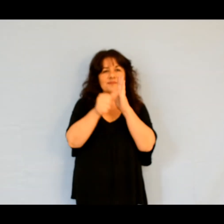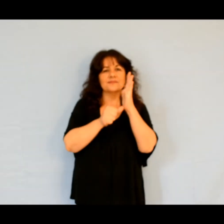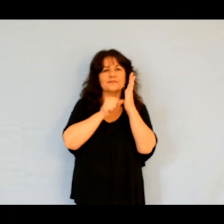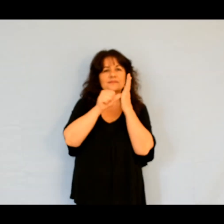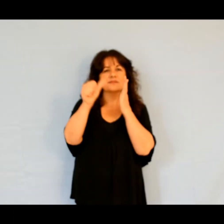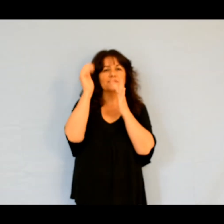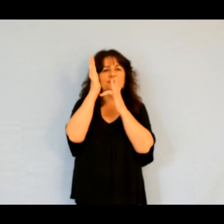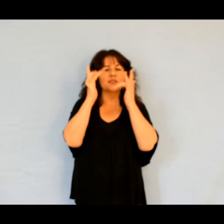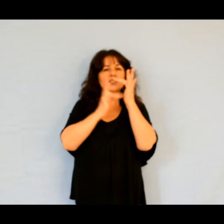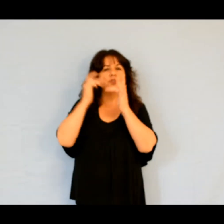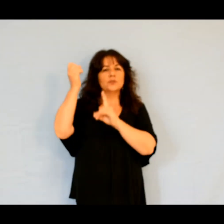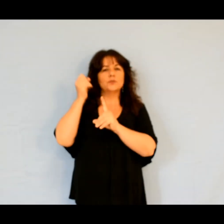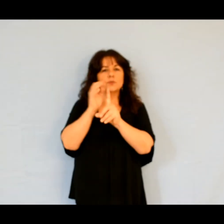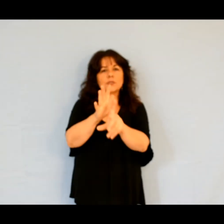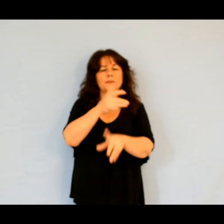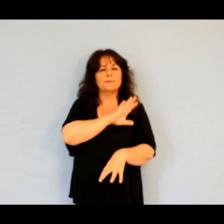Évangile de Jésus-Christ selon saint Matthieu.